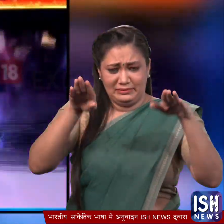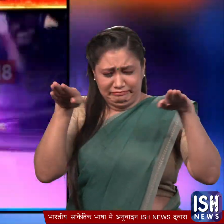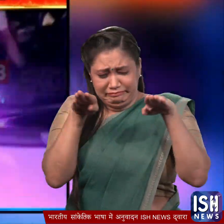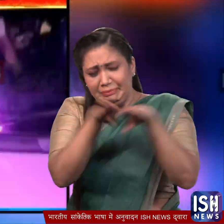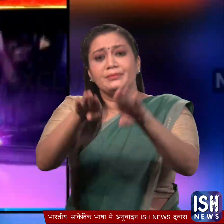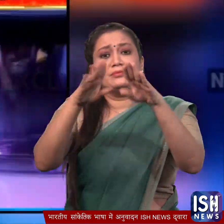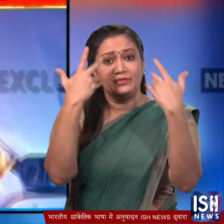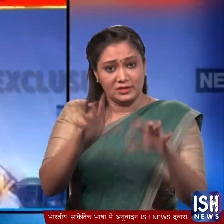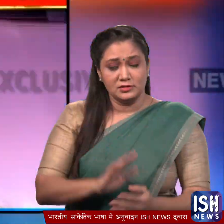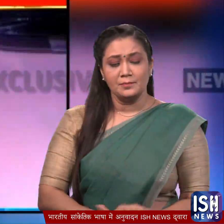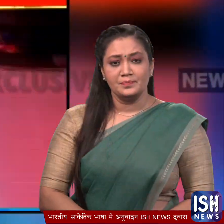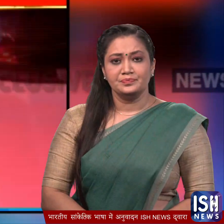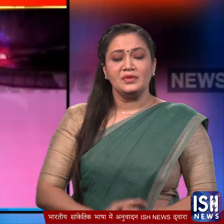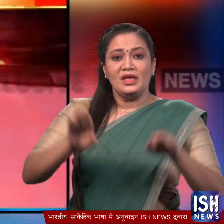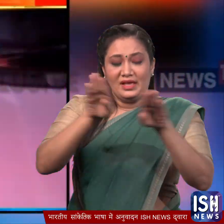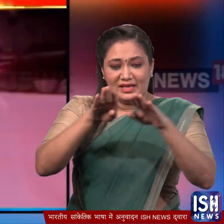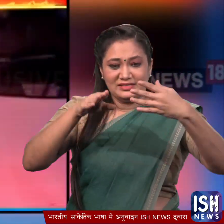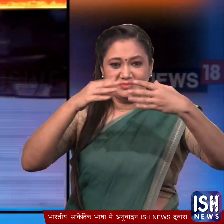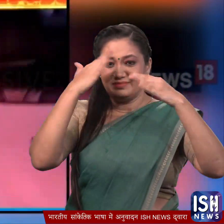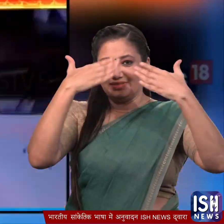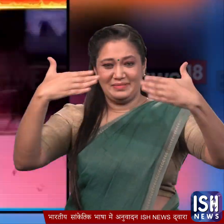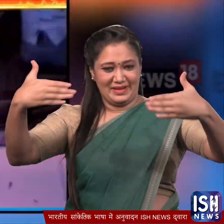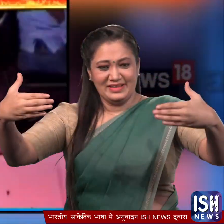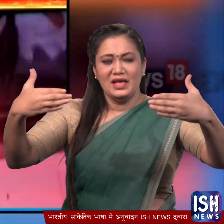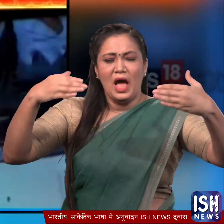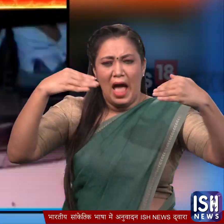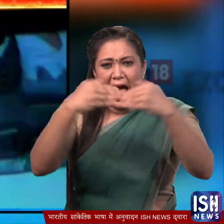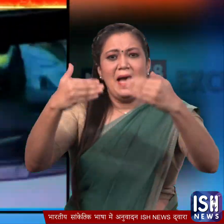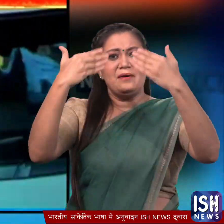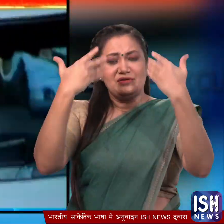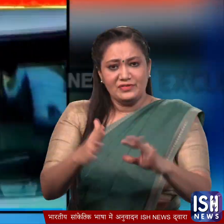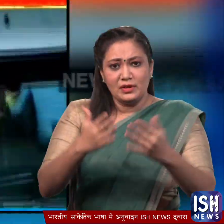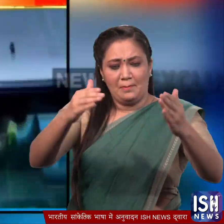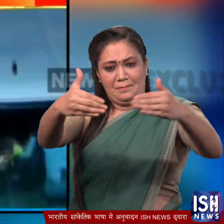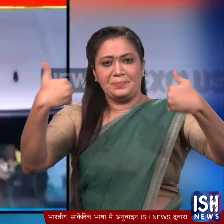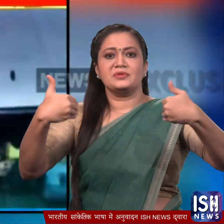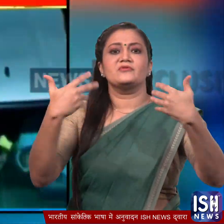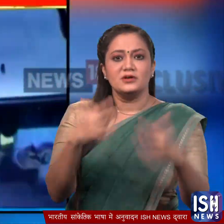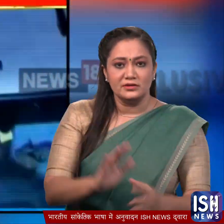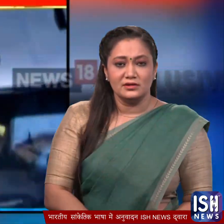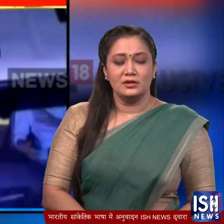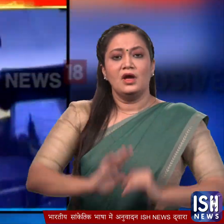कदर झूमते दिखाई दिए कि कोई भी झटका जान पर भारी पड़ सकता था।